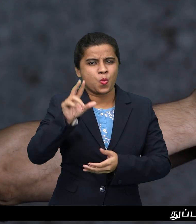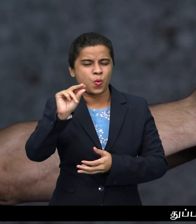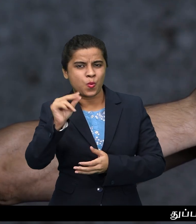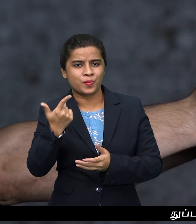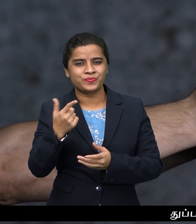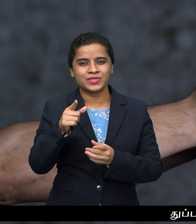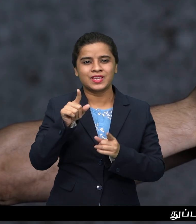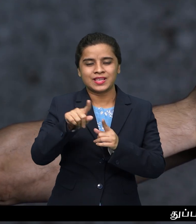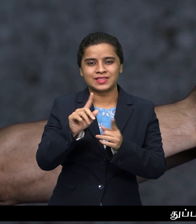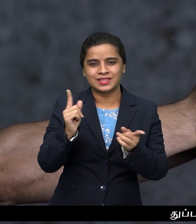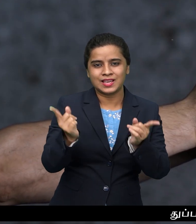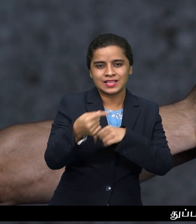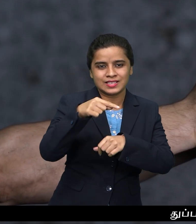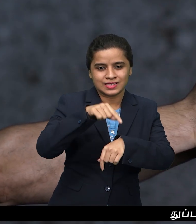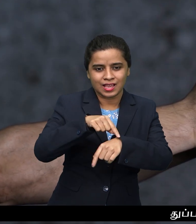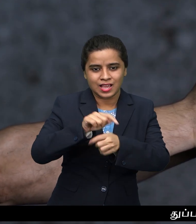துப்பாக்கியின் முடக்கம்